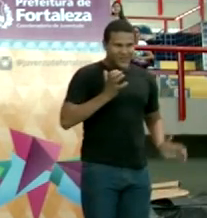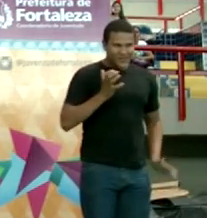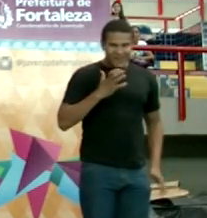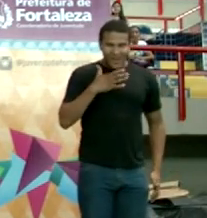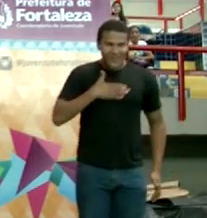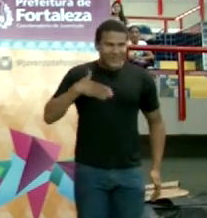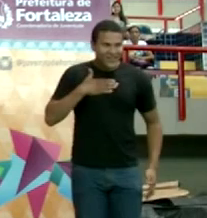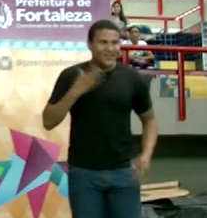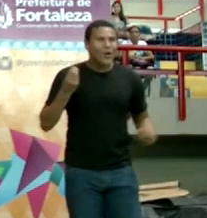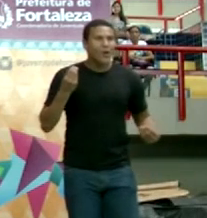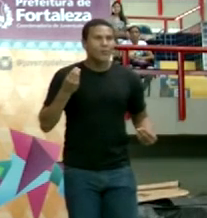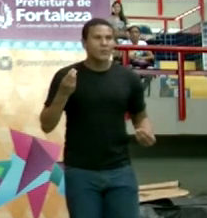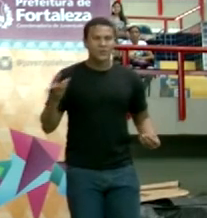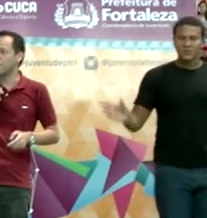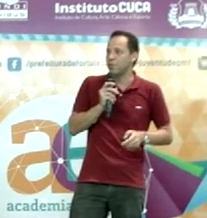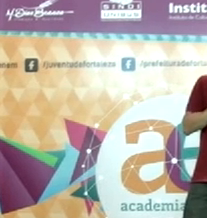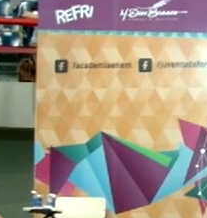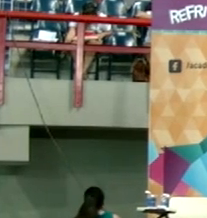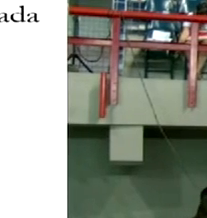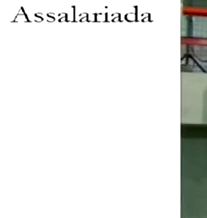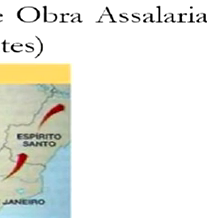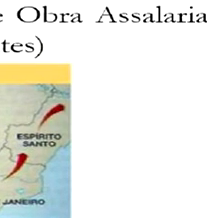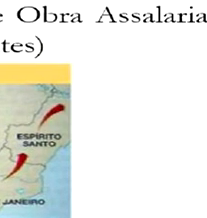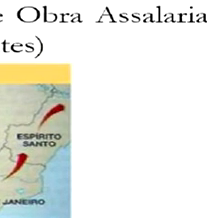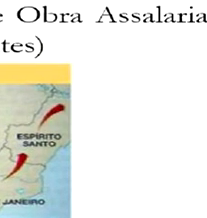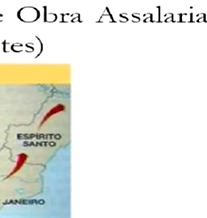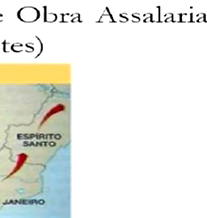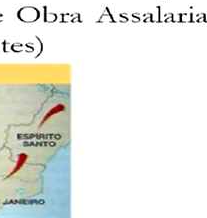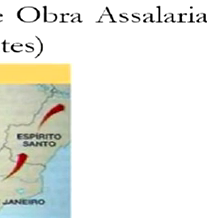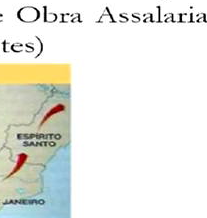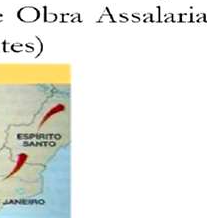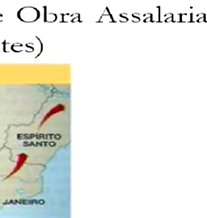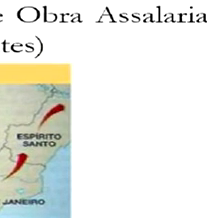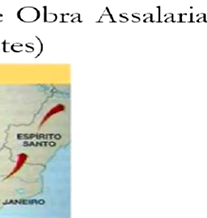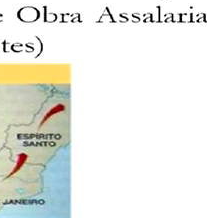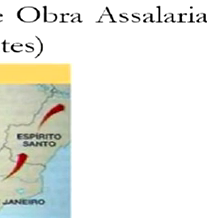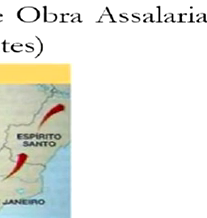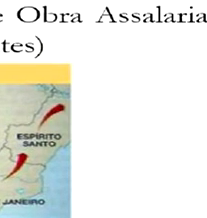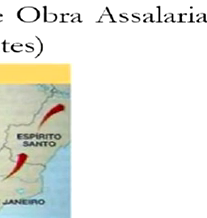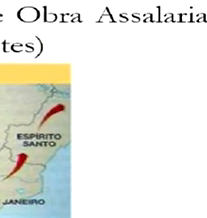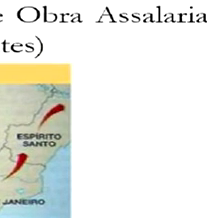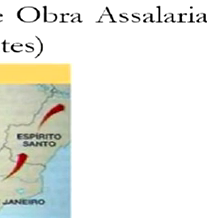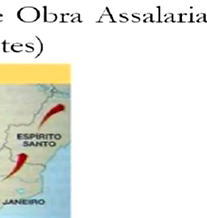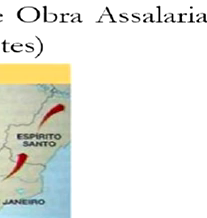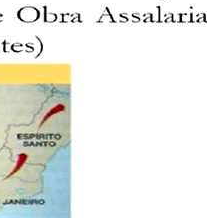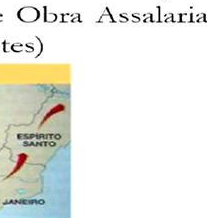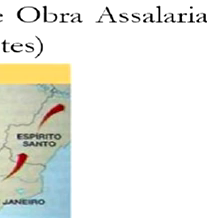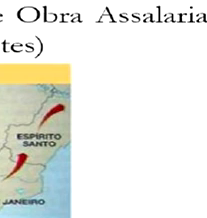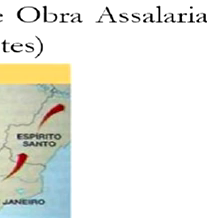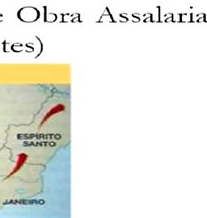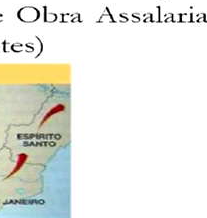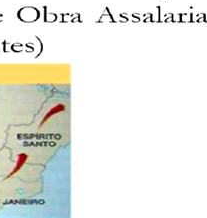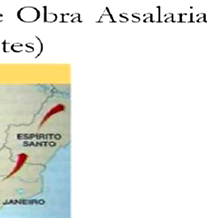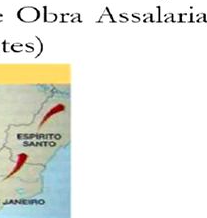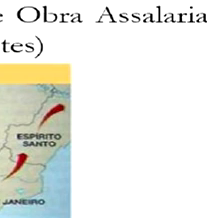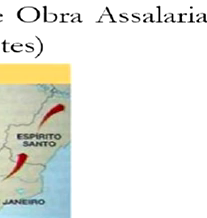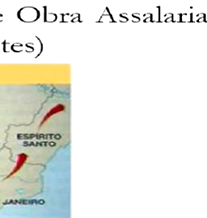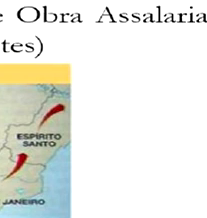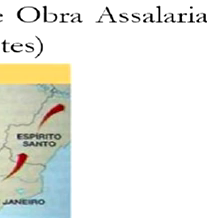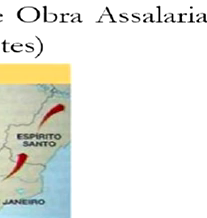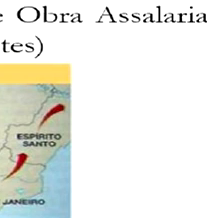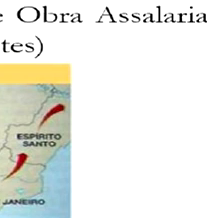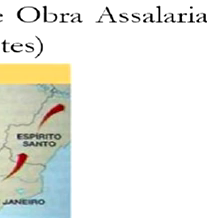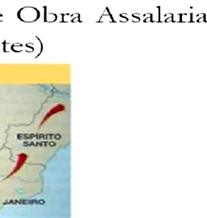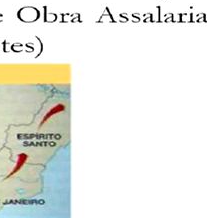da elite. E a nossa economia vai se fundamentar no café. Pois as nossas próximas questões vão falar exatamente sobre